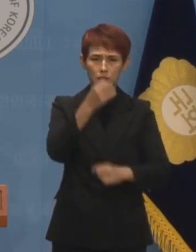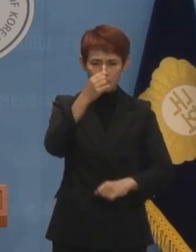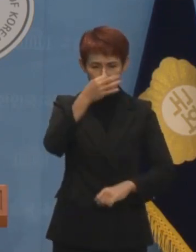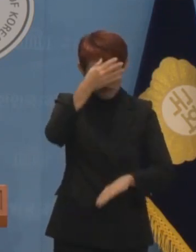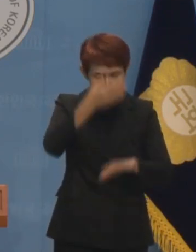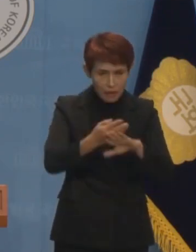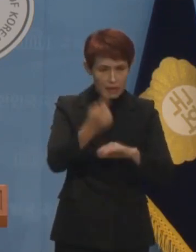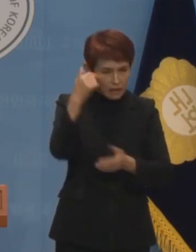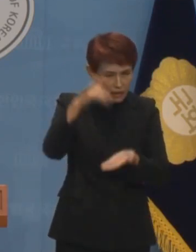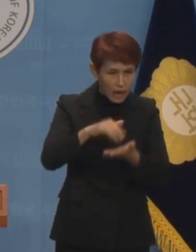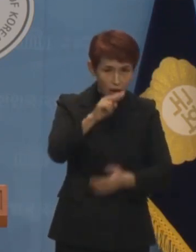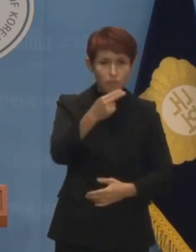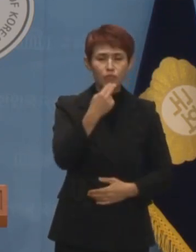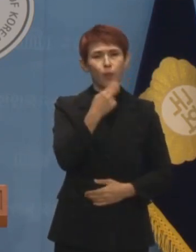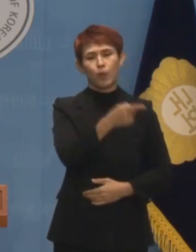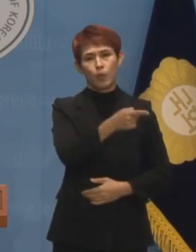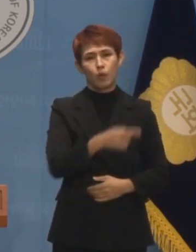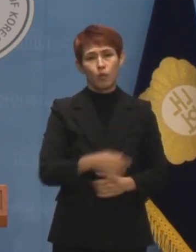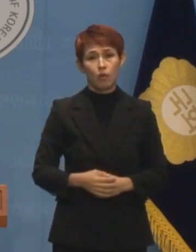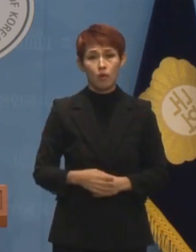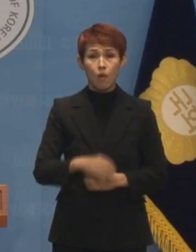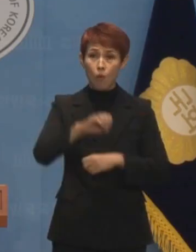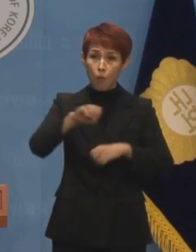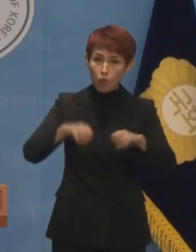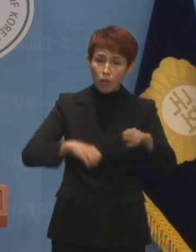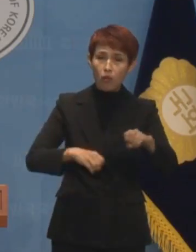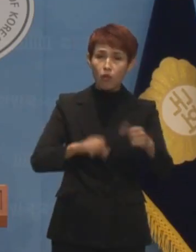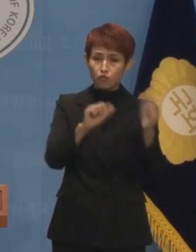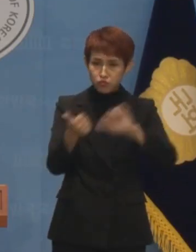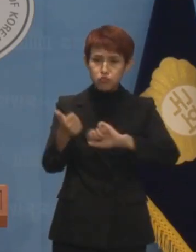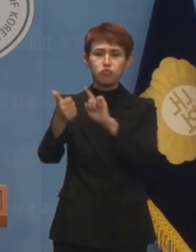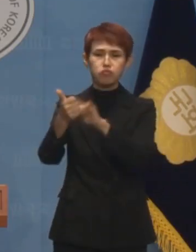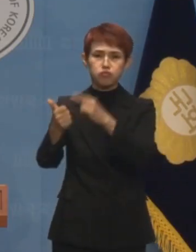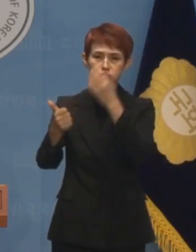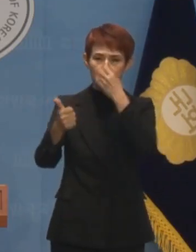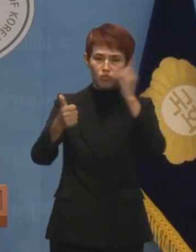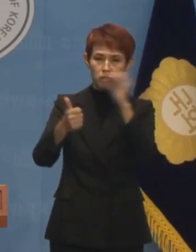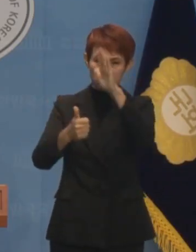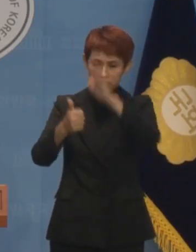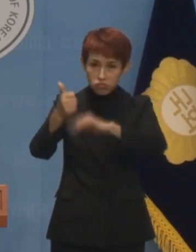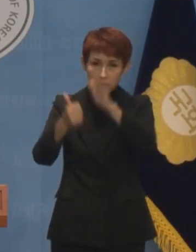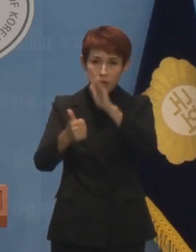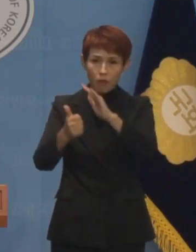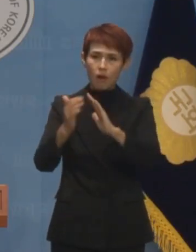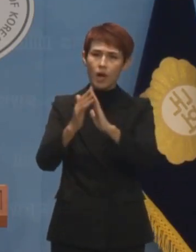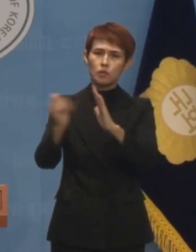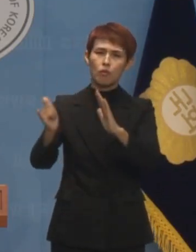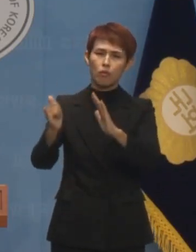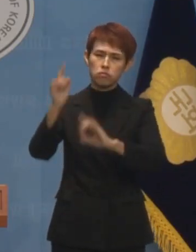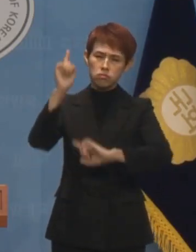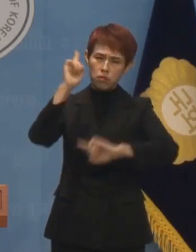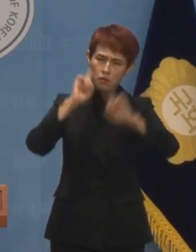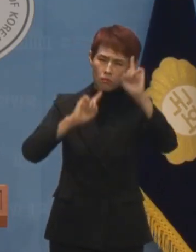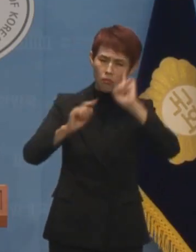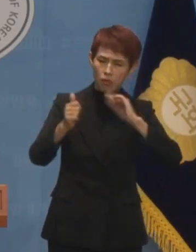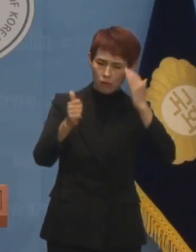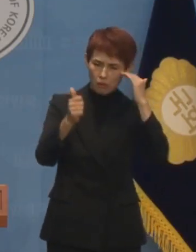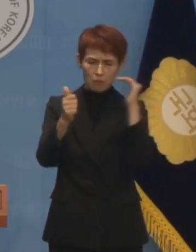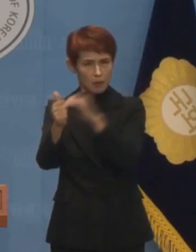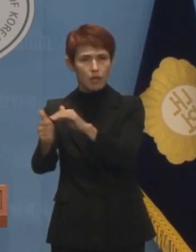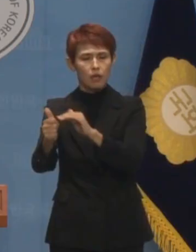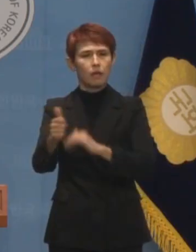없습니다. 오히려 고인을 모독하고 유가족께 씻을 수 없는 상처를 드리고